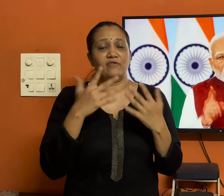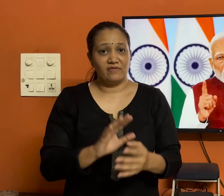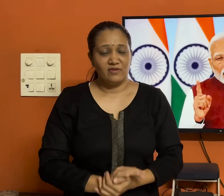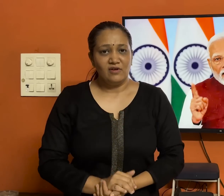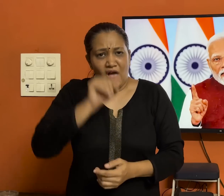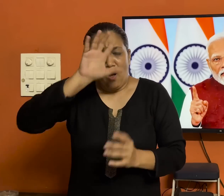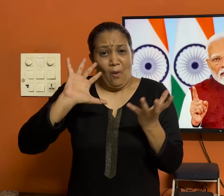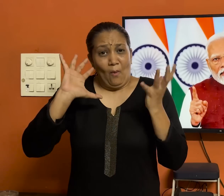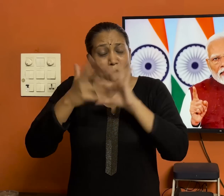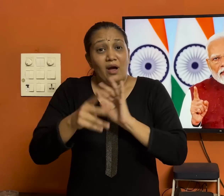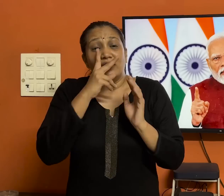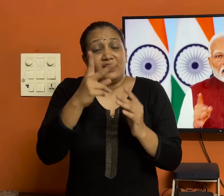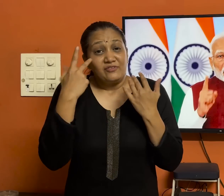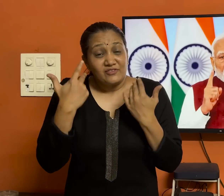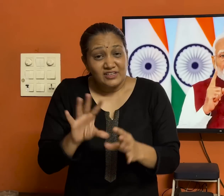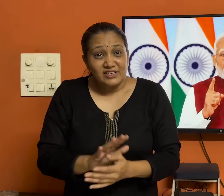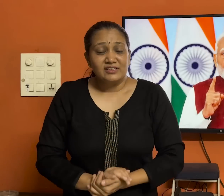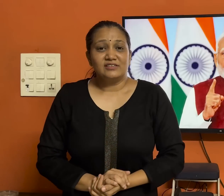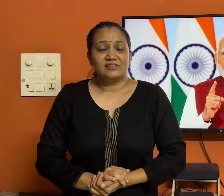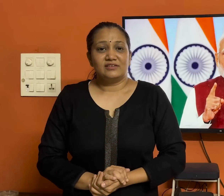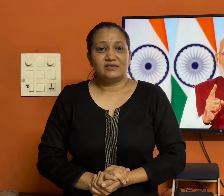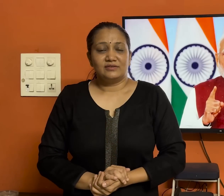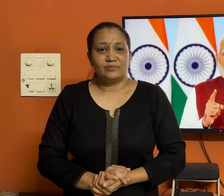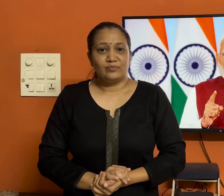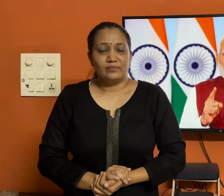दुनिया ने देखा कि कैसे